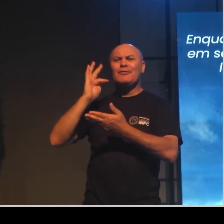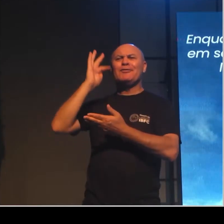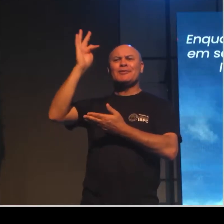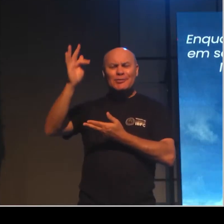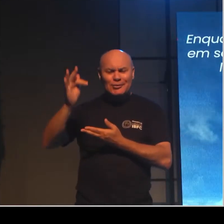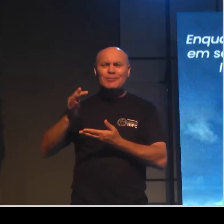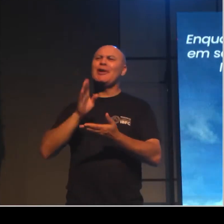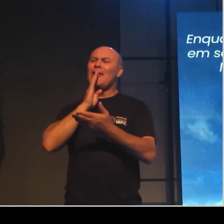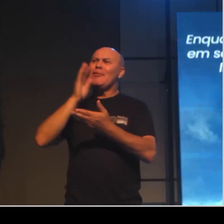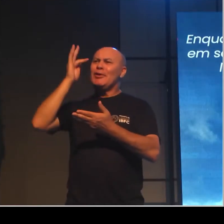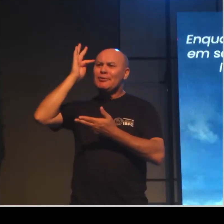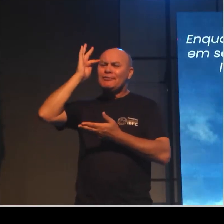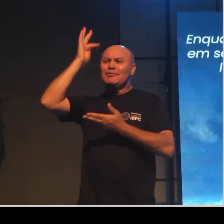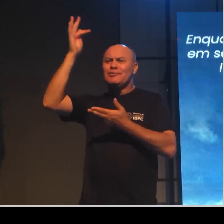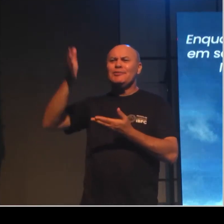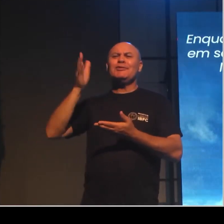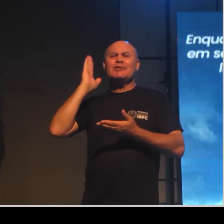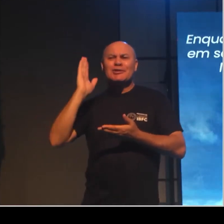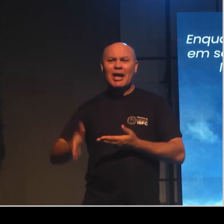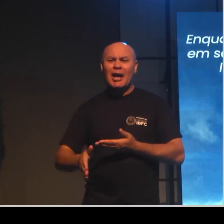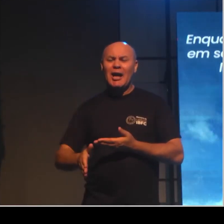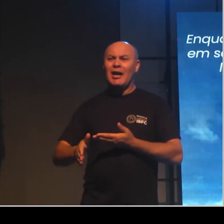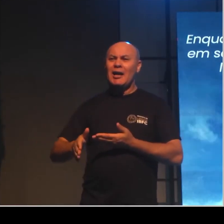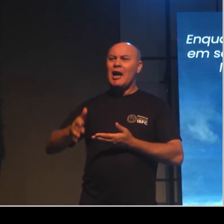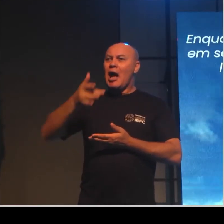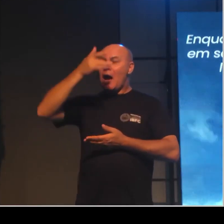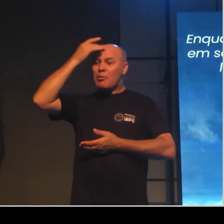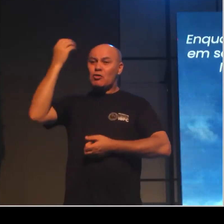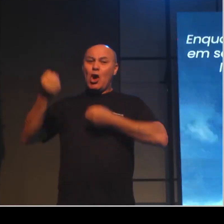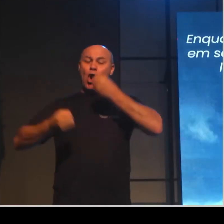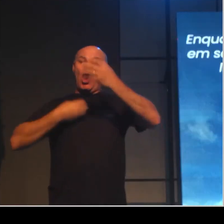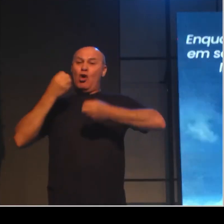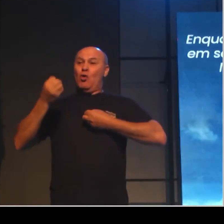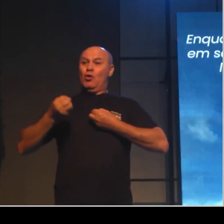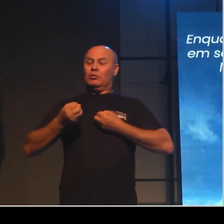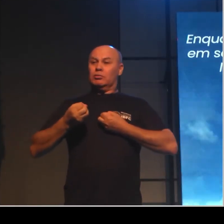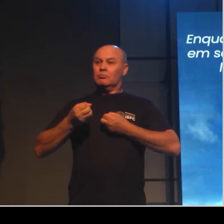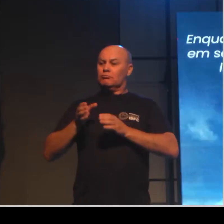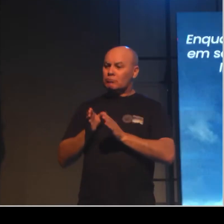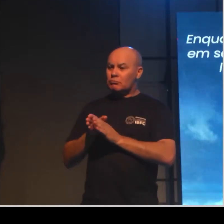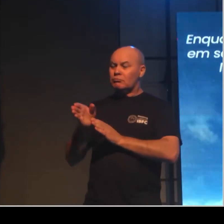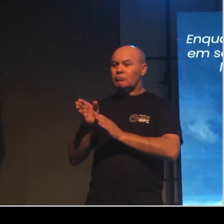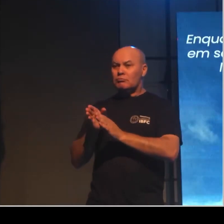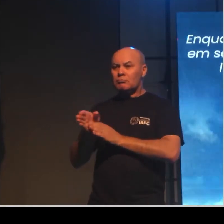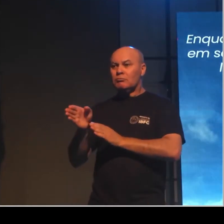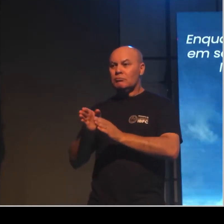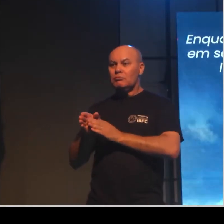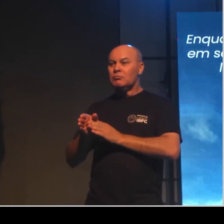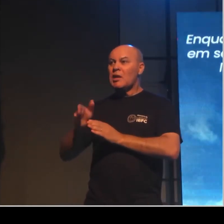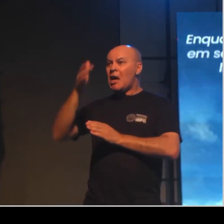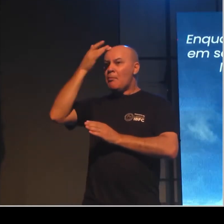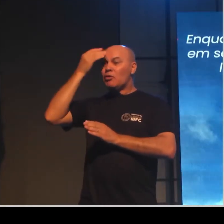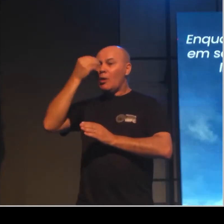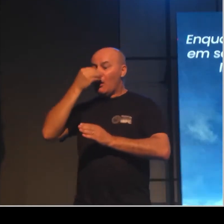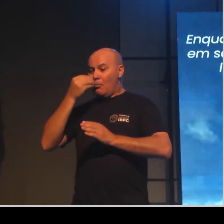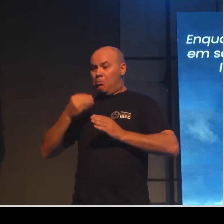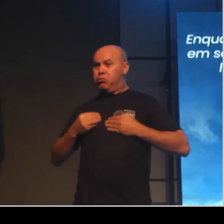diz, mas eu vou fazer o que eu acho, o que eu quero, o que eu